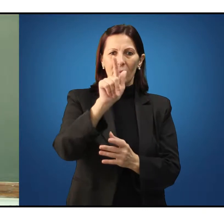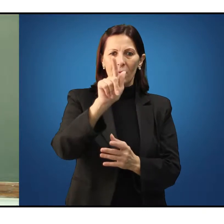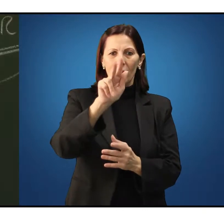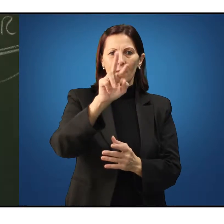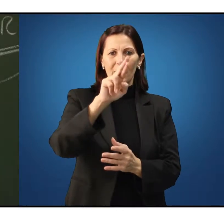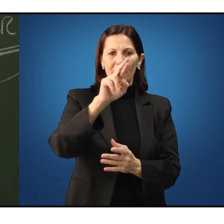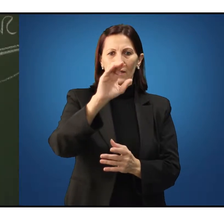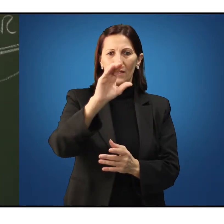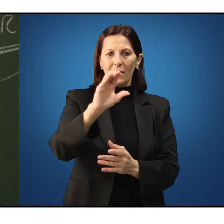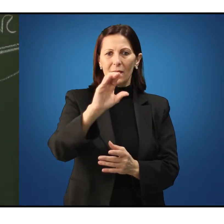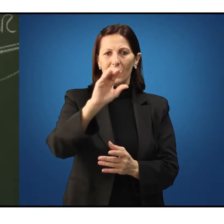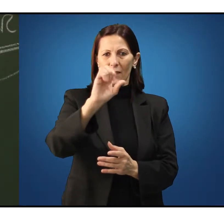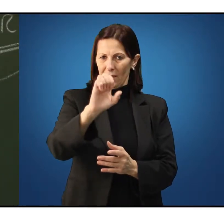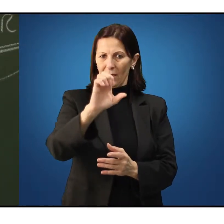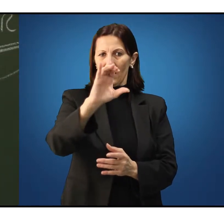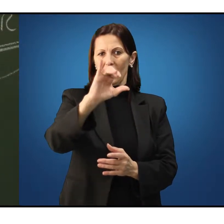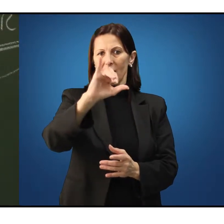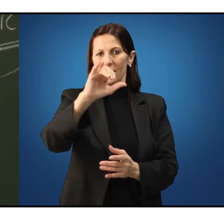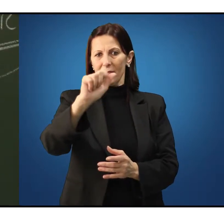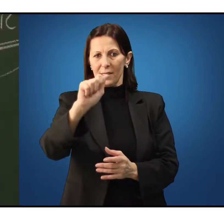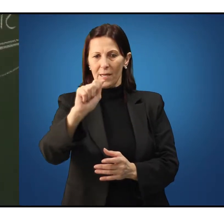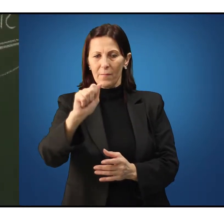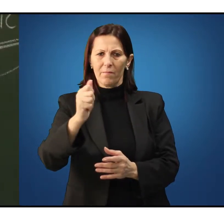no